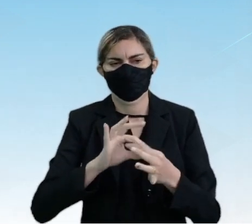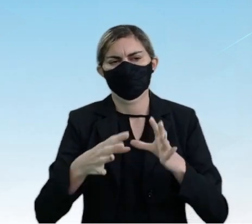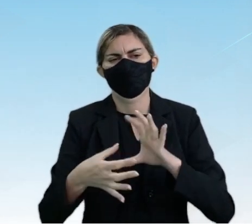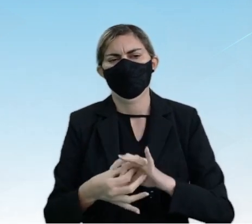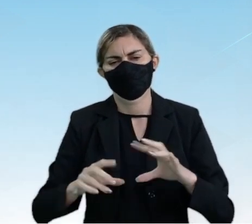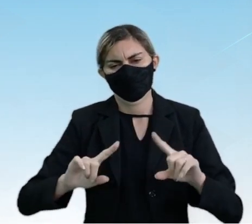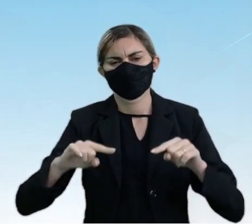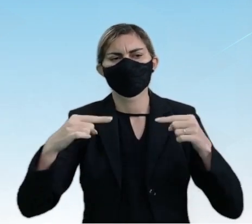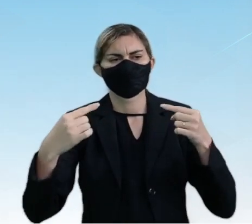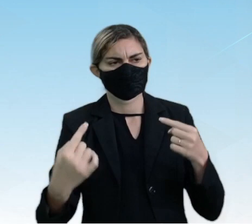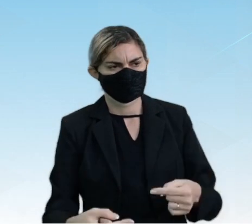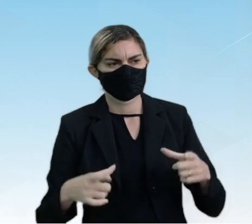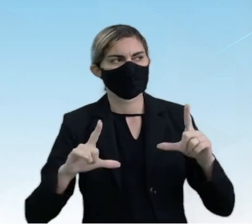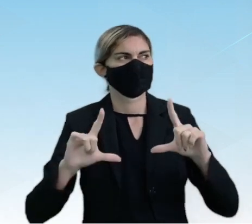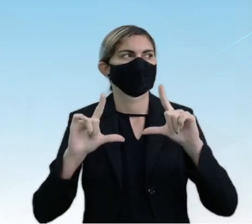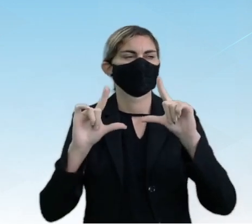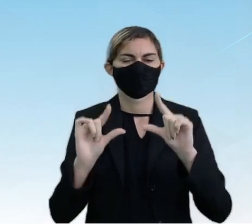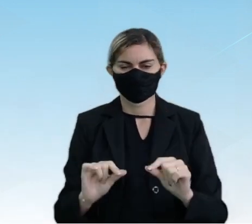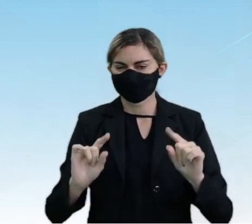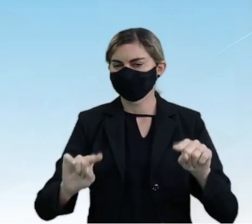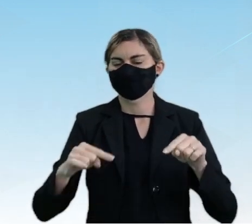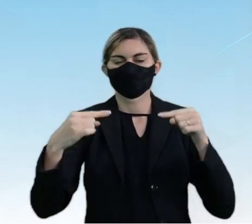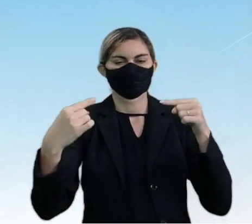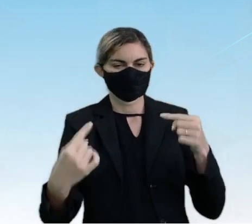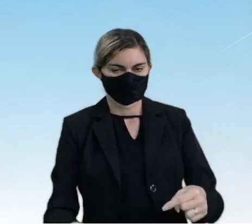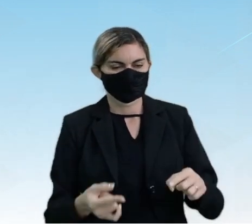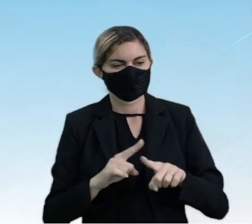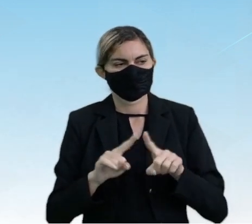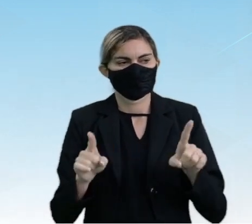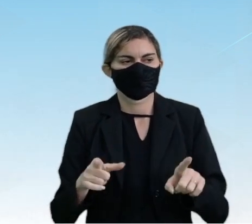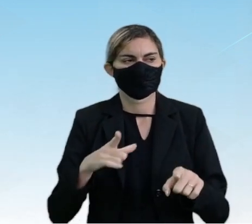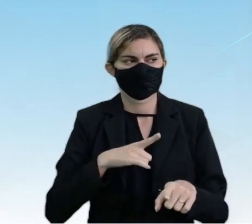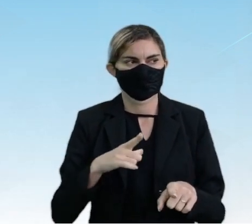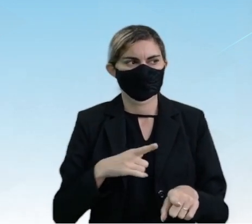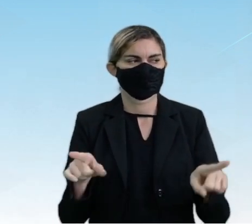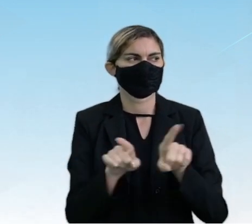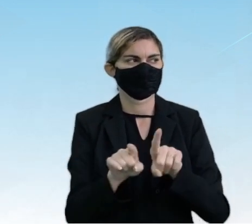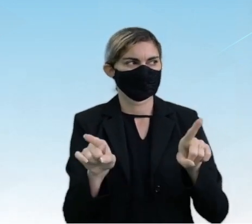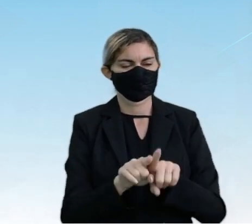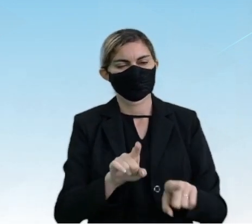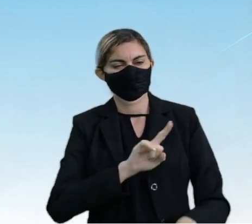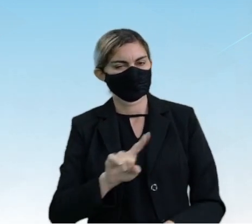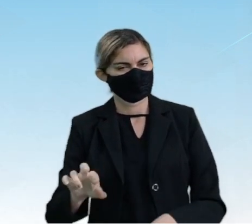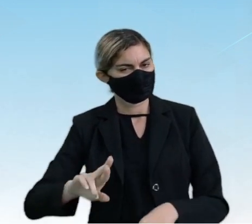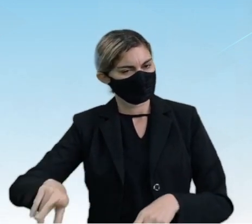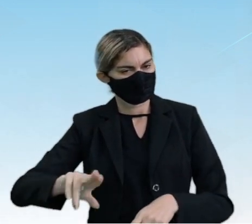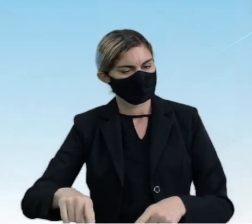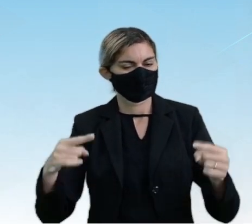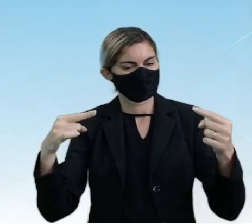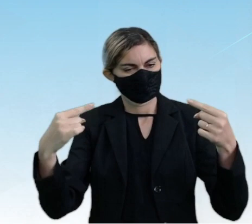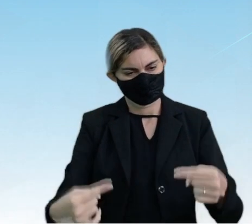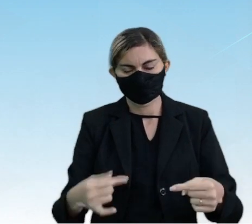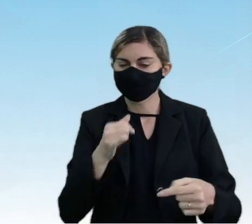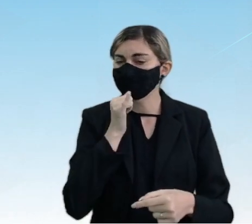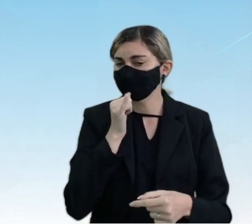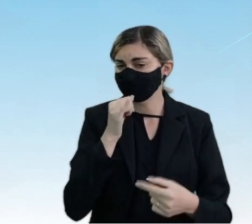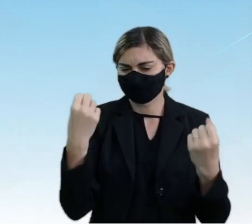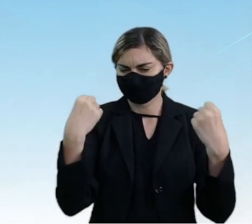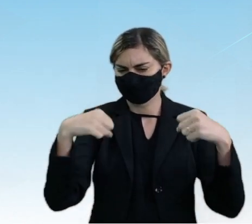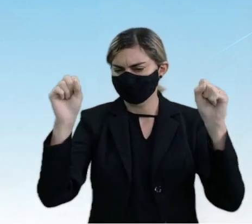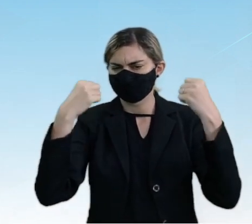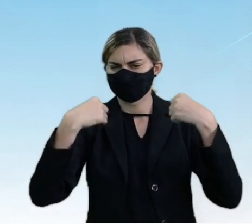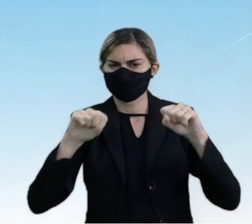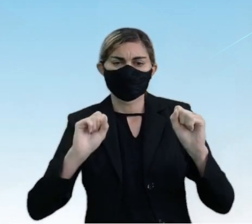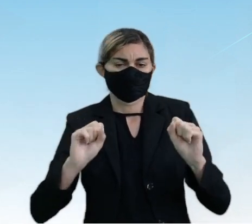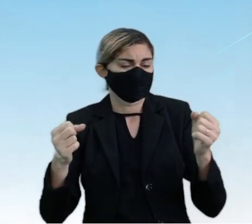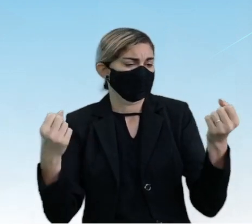regionais menores, né? E isso são as ginásticas competitivas. Mas temos também aquelas que são não competitivas, né? Como, por exemplo, as ginásticas que são praticadas